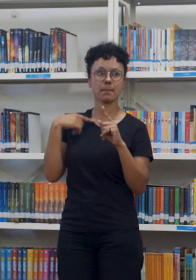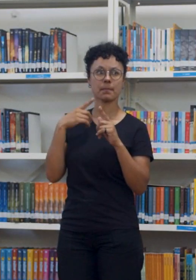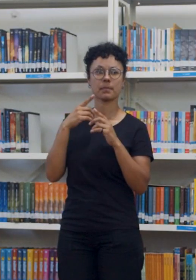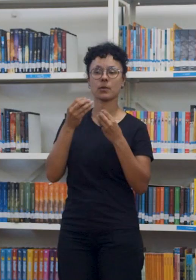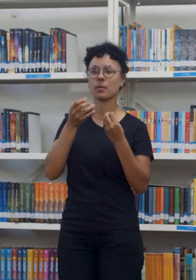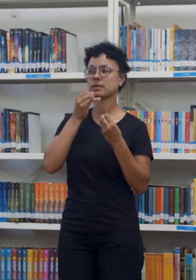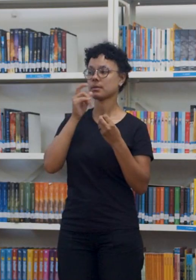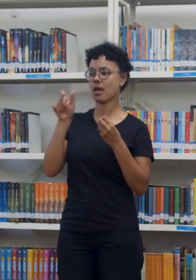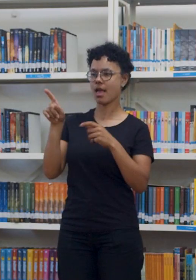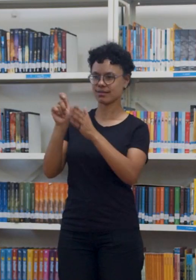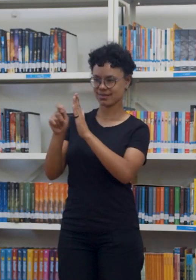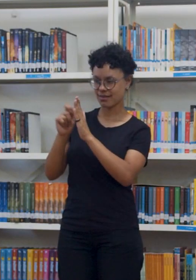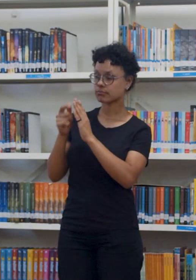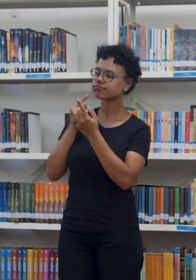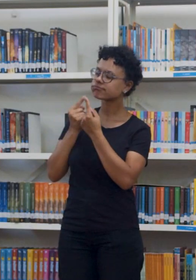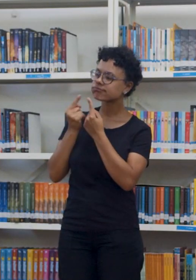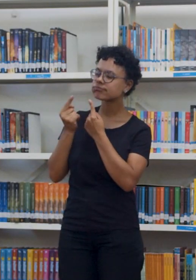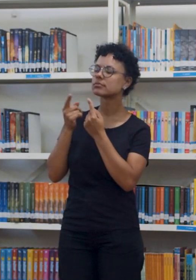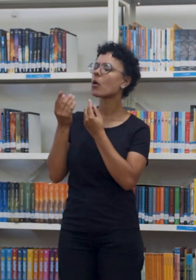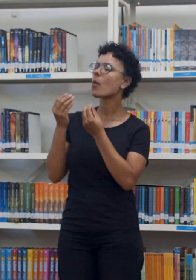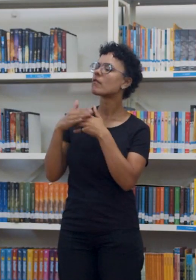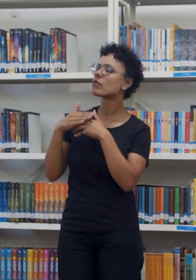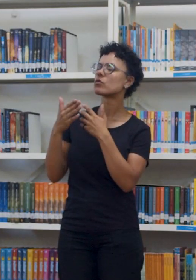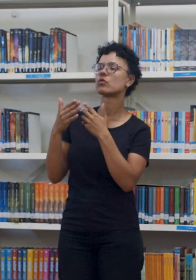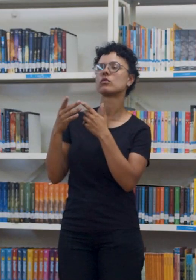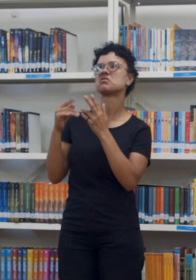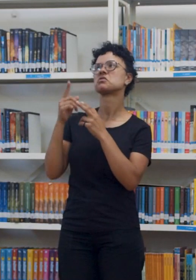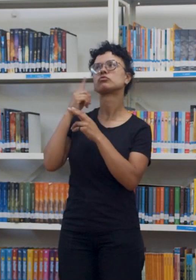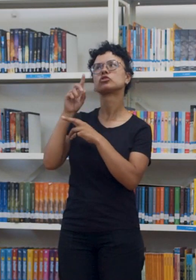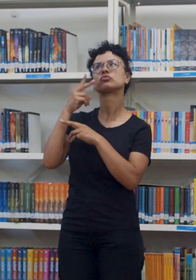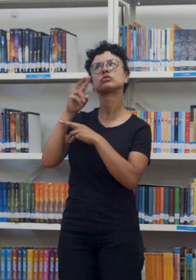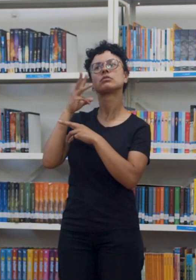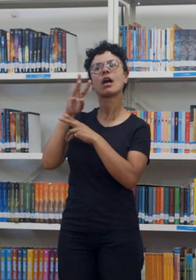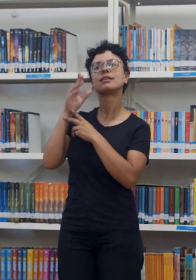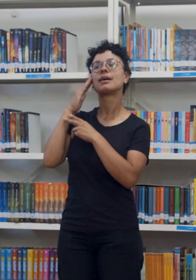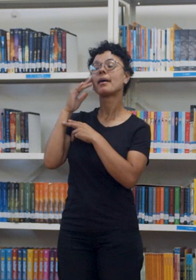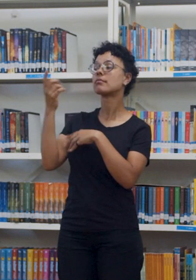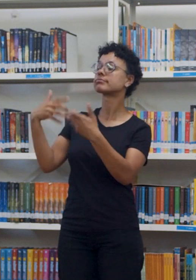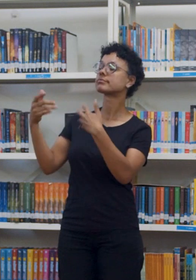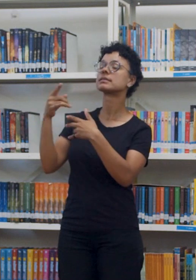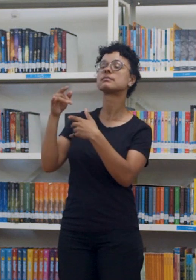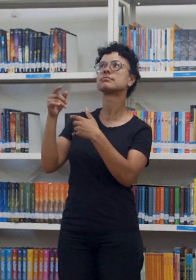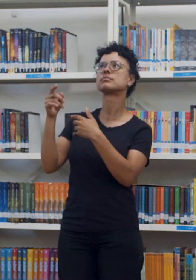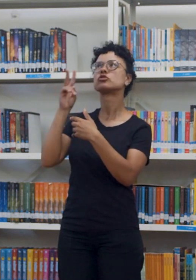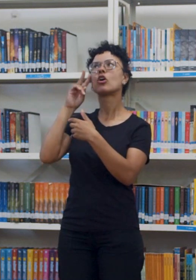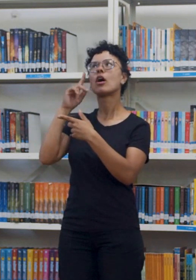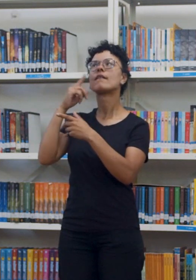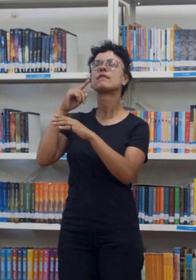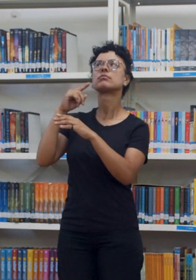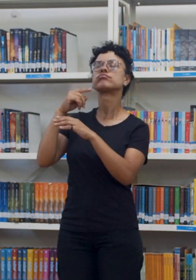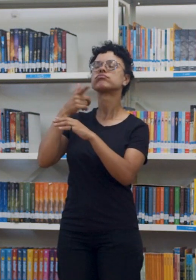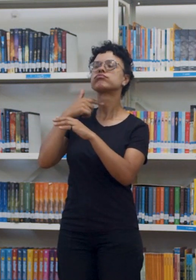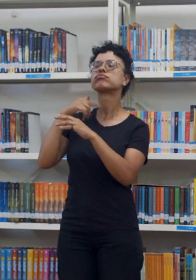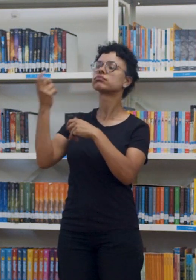Eu conversava com a autora ou com o autor 1, 2, 3 dias para entender, para ouvir aquilo que ele estava querendo